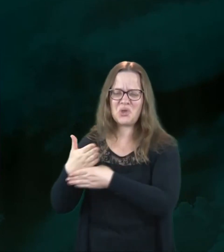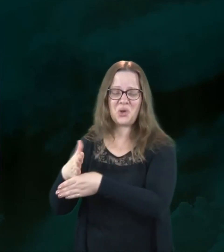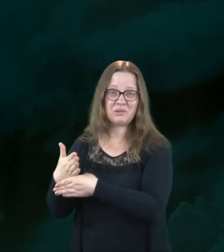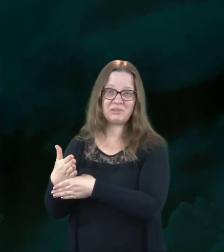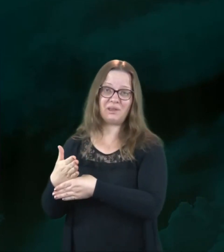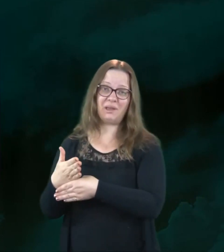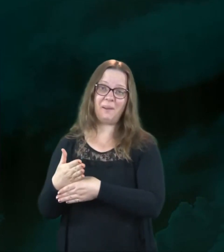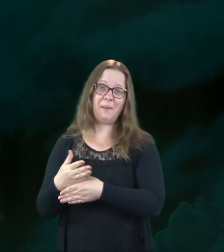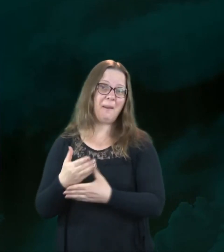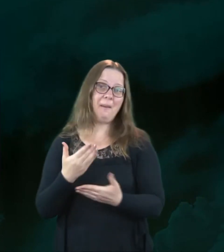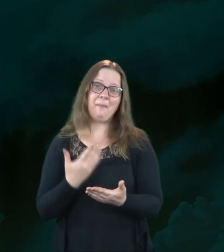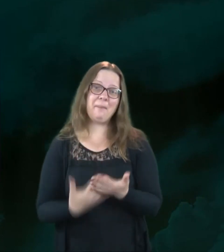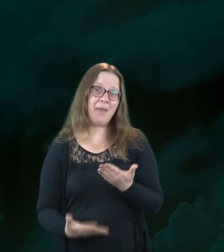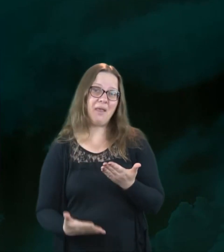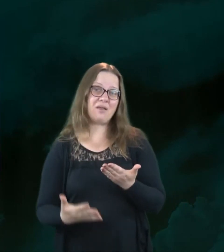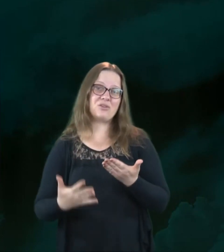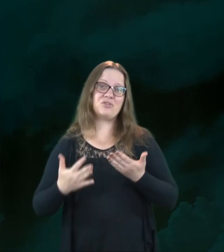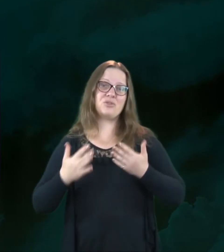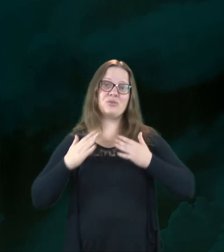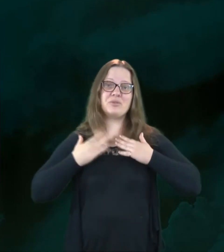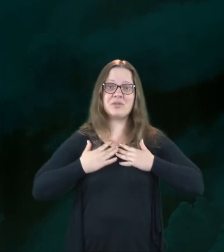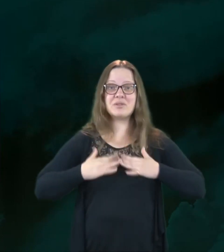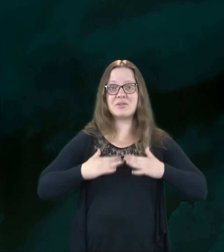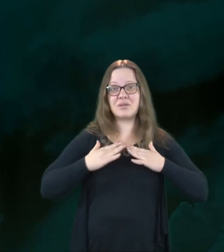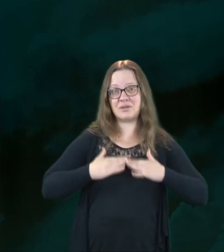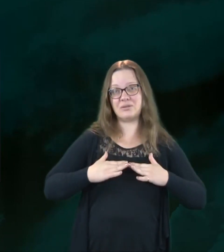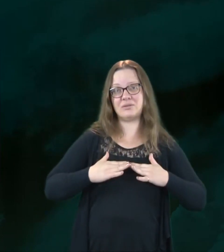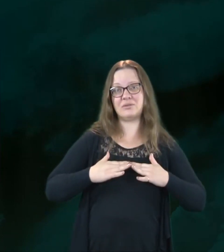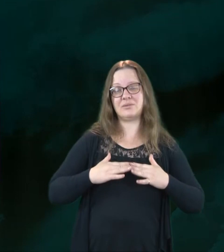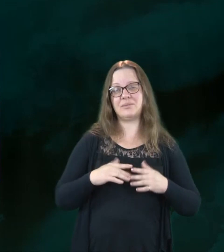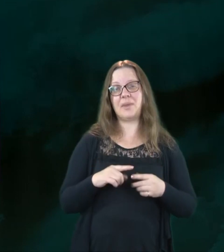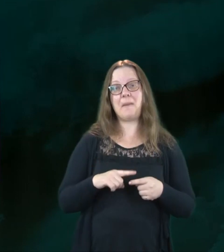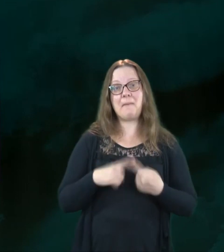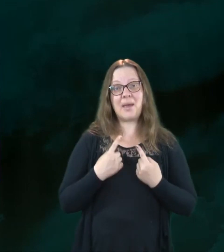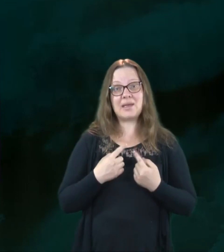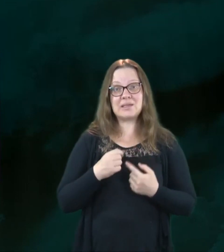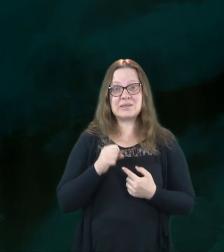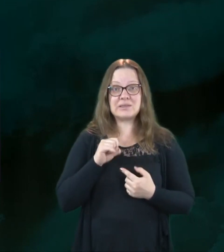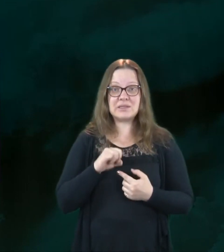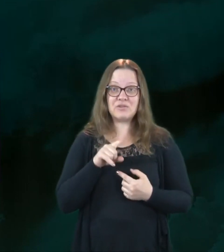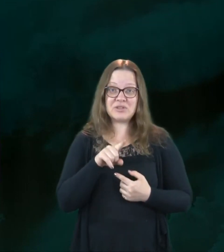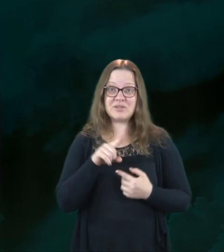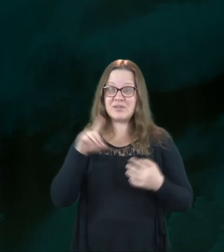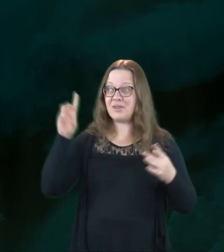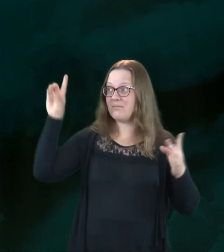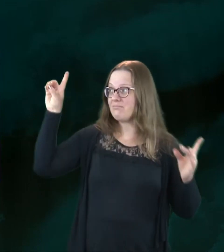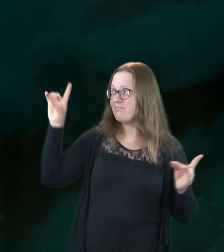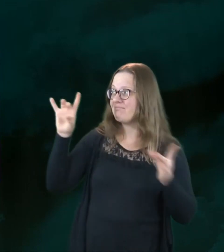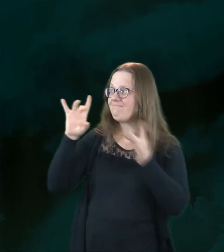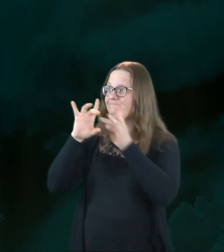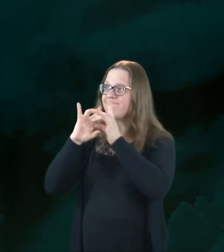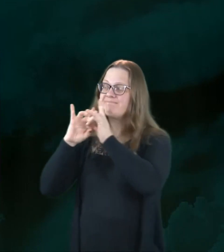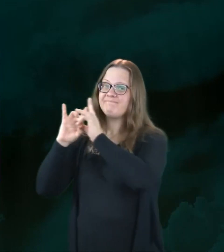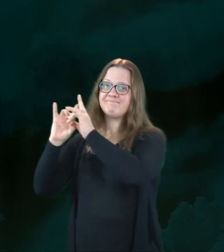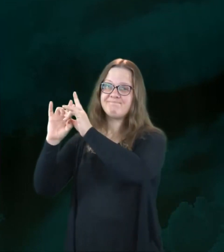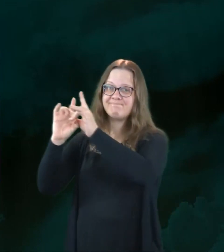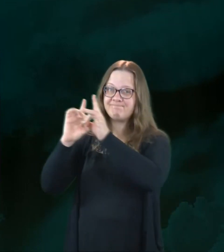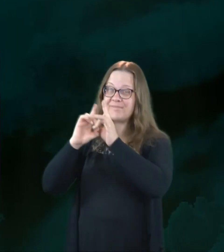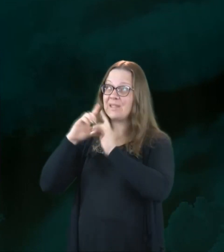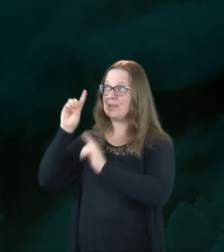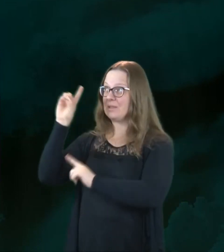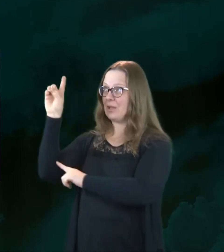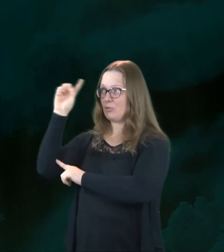você tem um bom pastor que cuida de você, a quem você está conectado, a quem você é governado, você